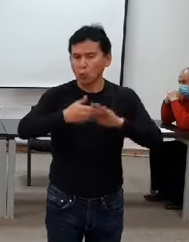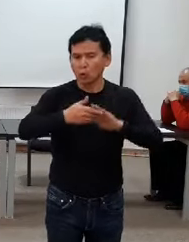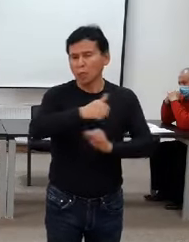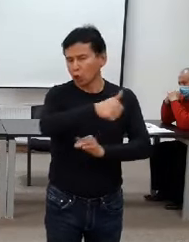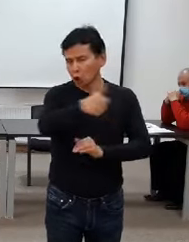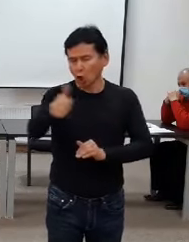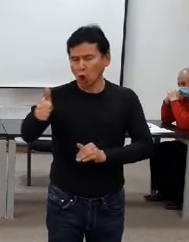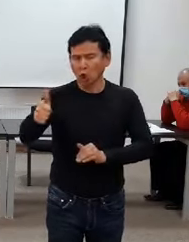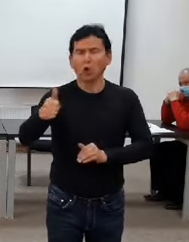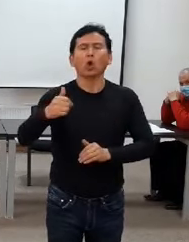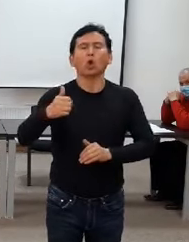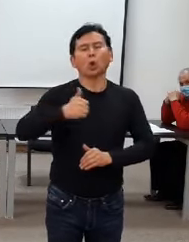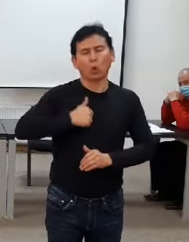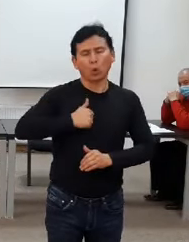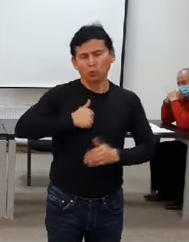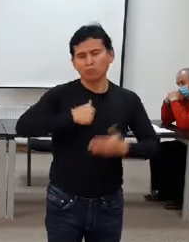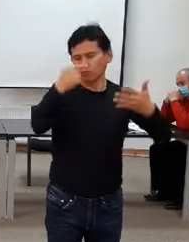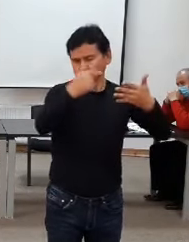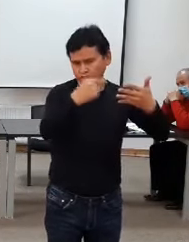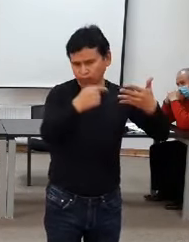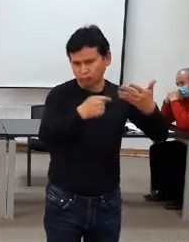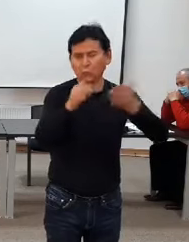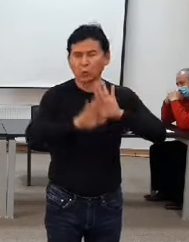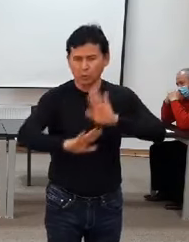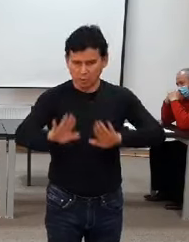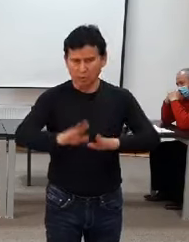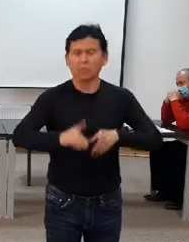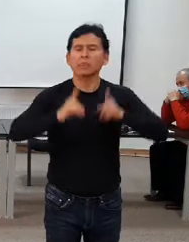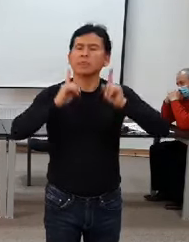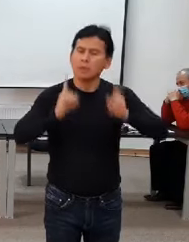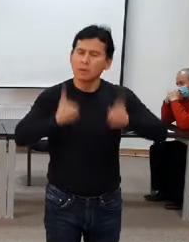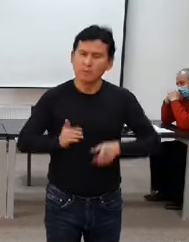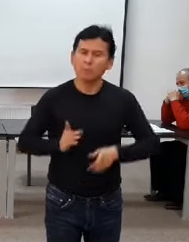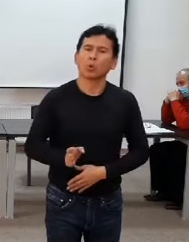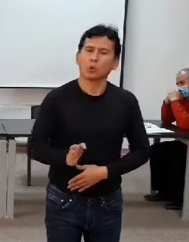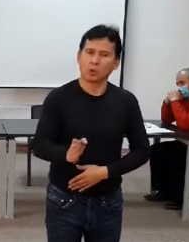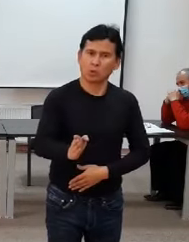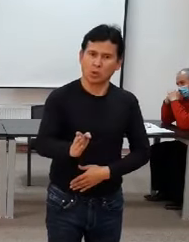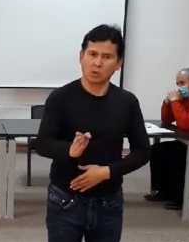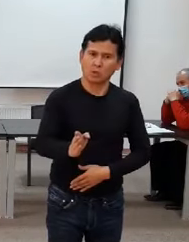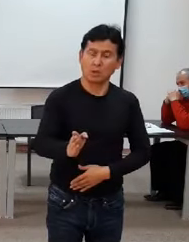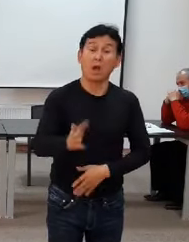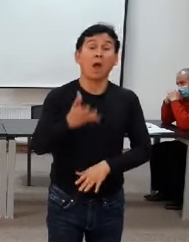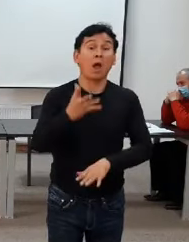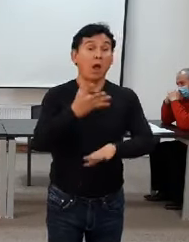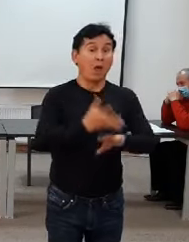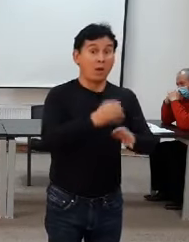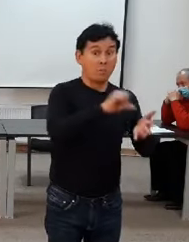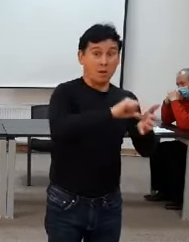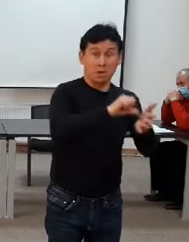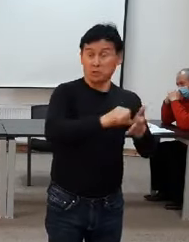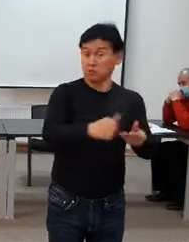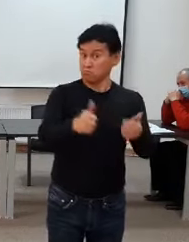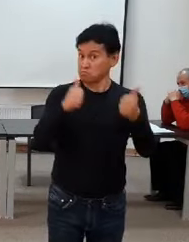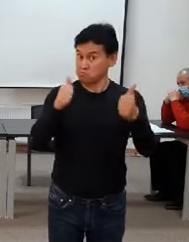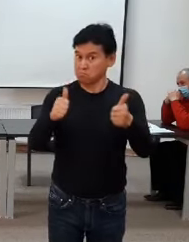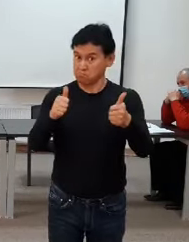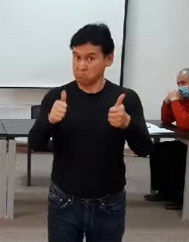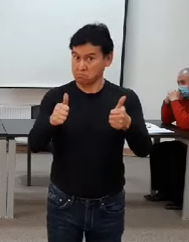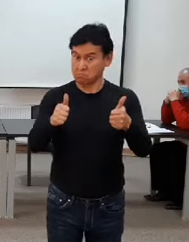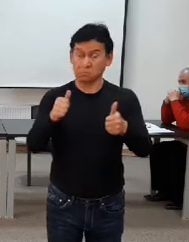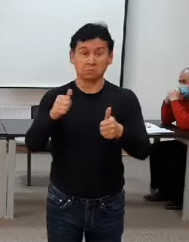comunidad, ¿ya?, de todas las medidas de precaución. Debemos seguir en esta senda. Hay países que han tenido un éxito rotundo, sin ni